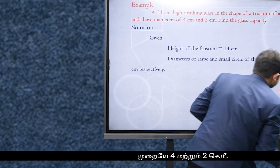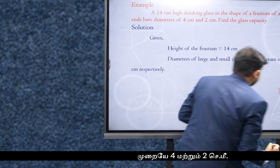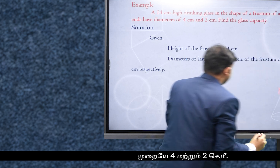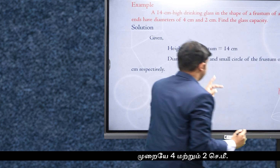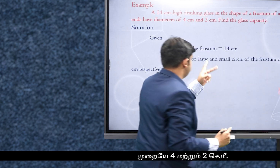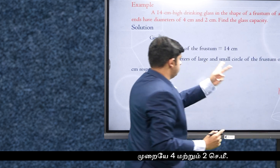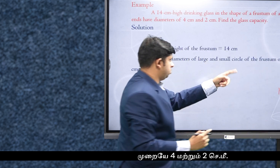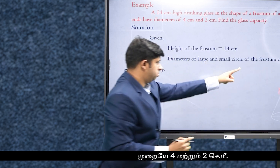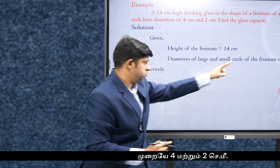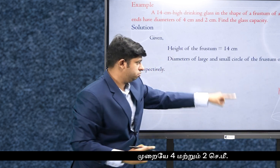சென்டிமீட்டர்.